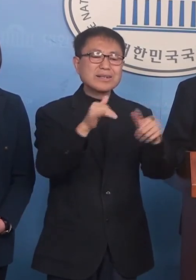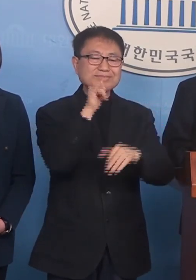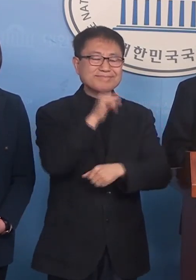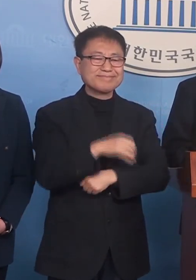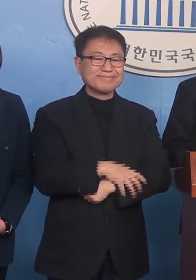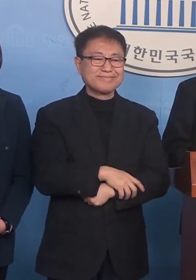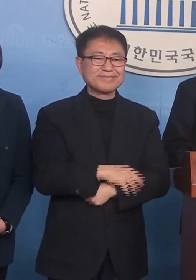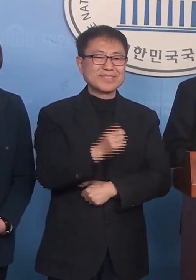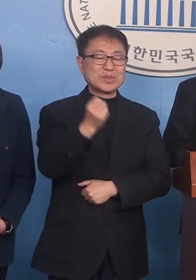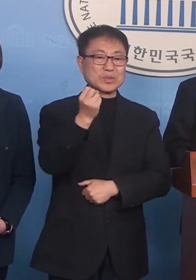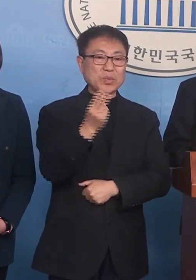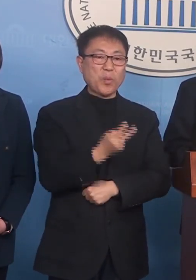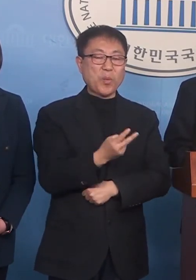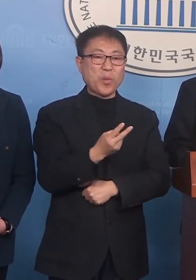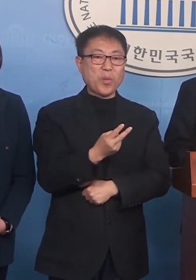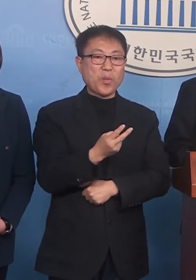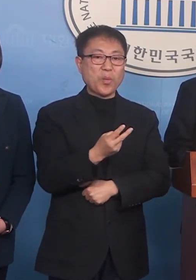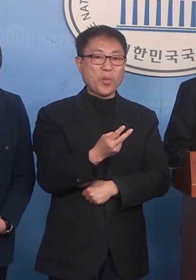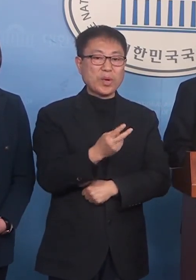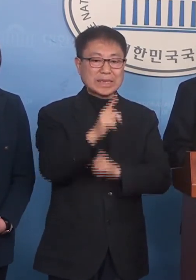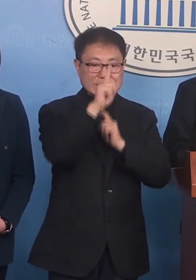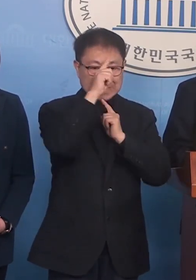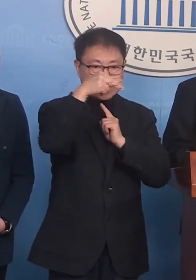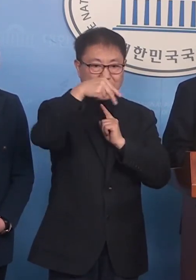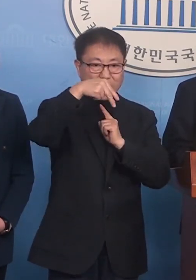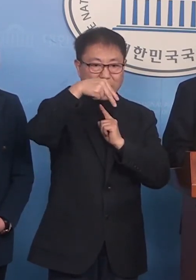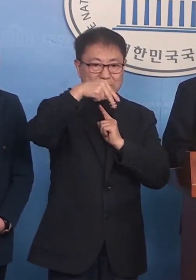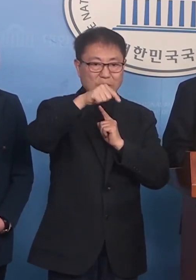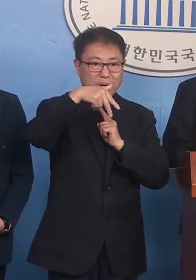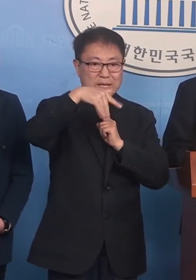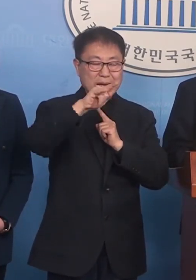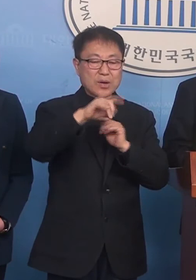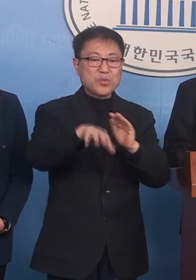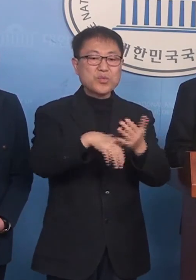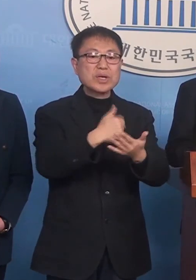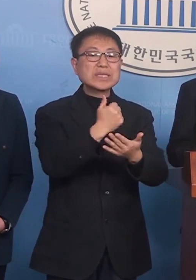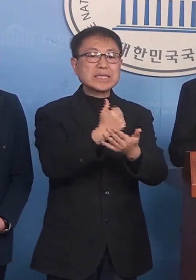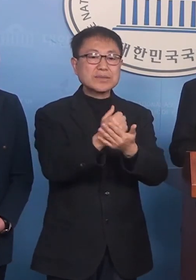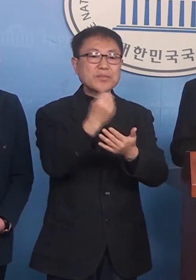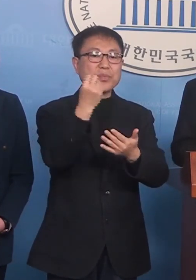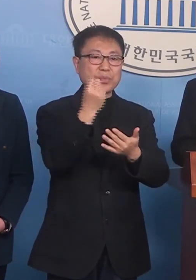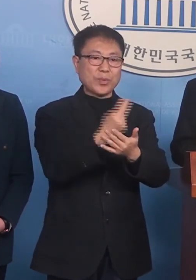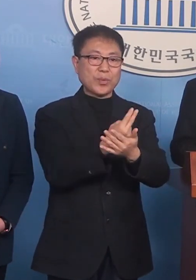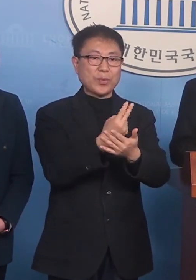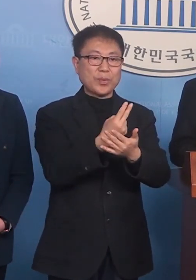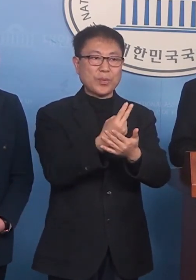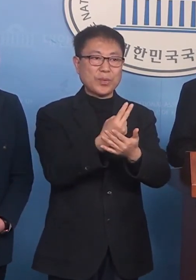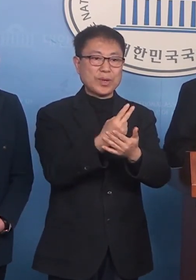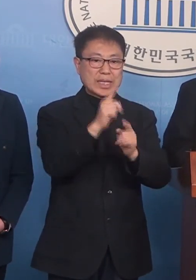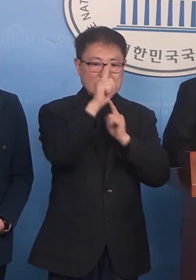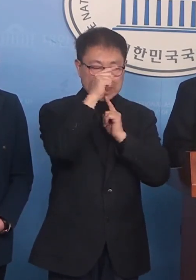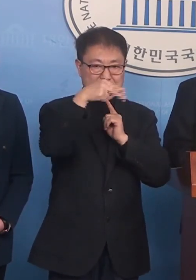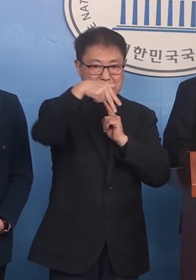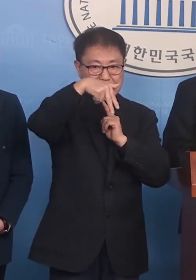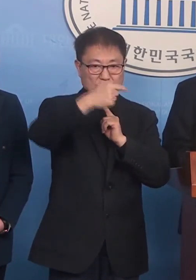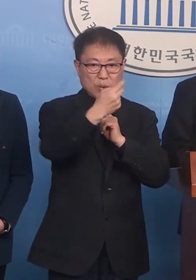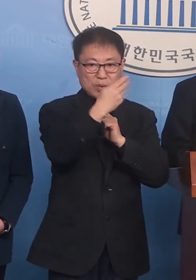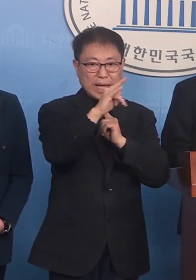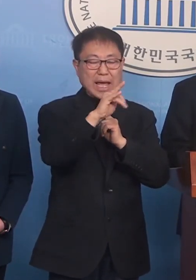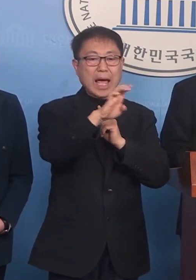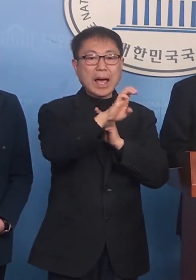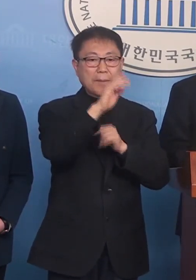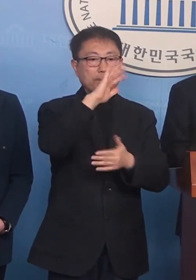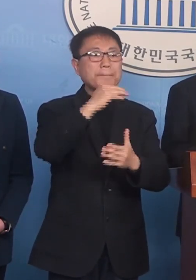또 우리 이성재 위원장님 그리고 이종태